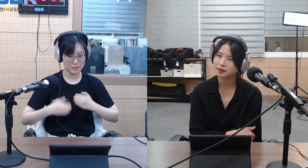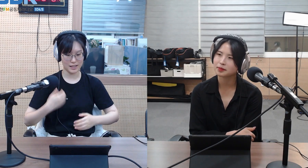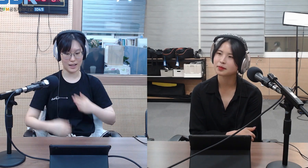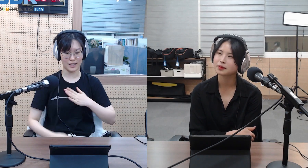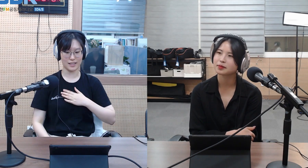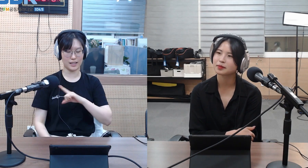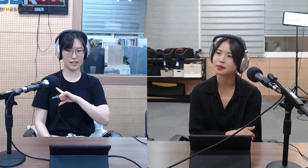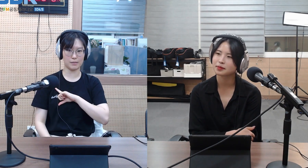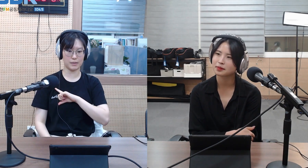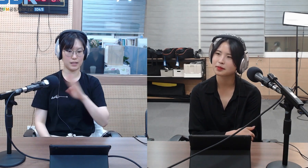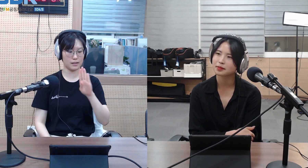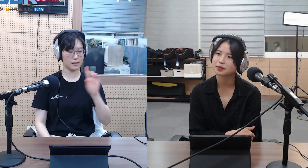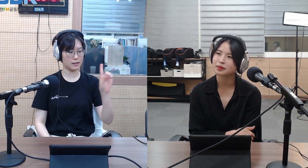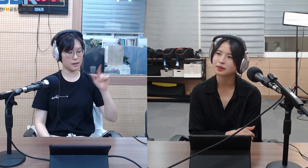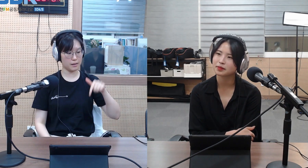반갑습니다. 제 이름은